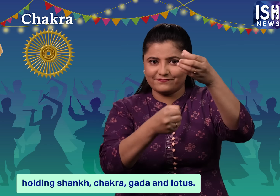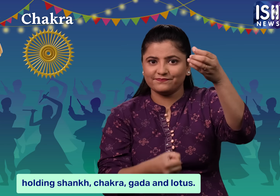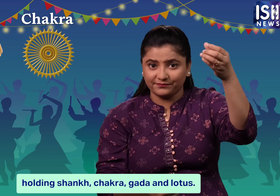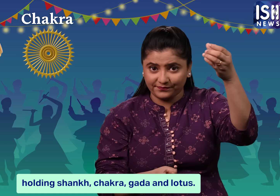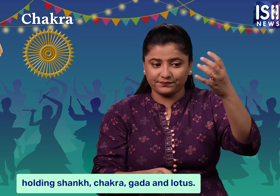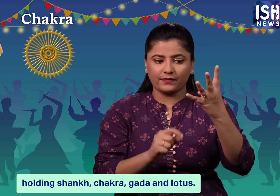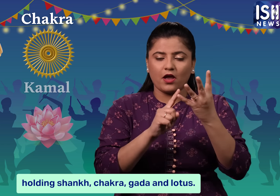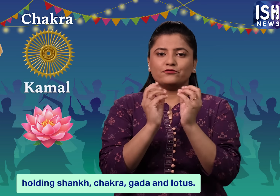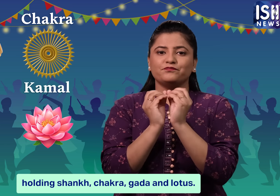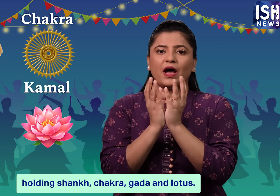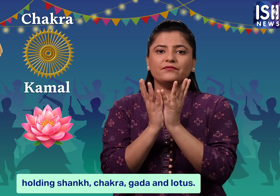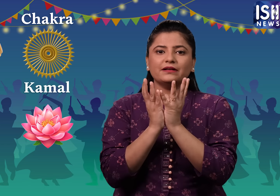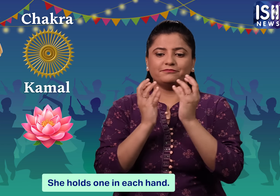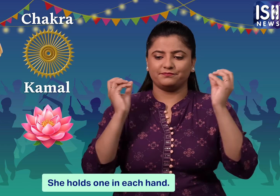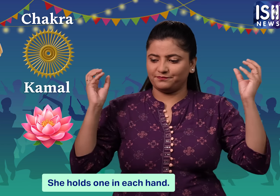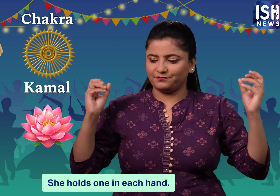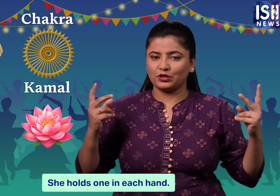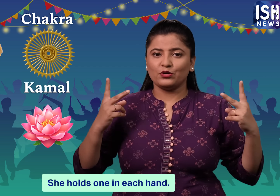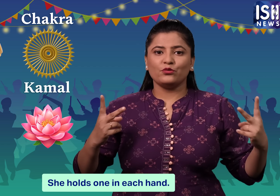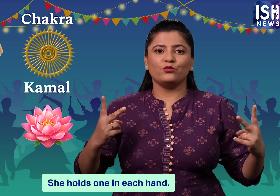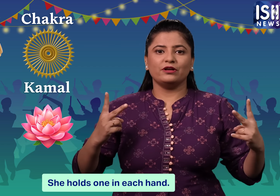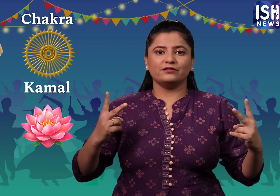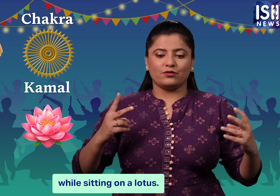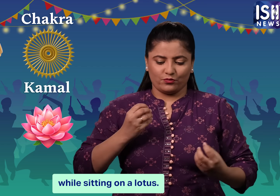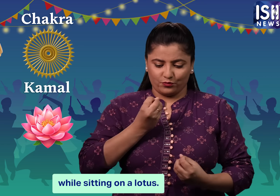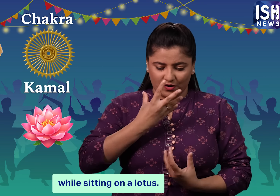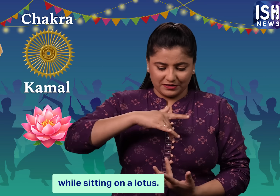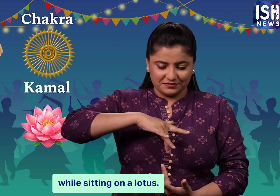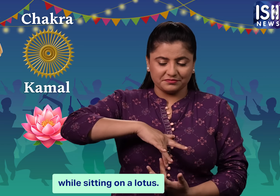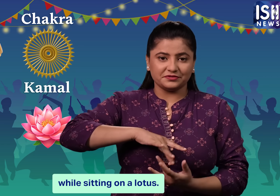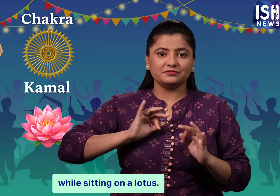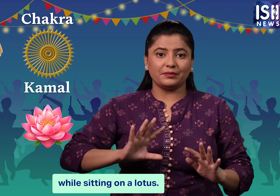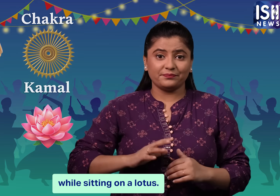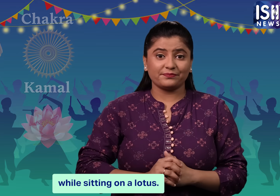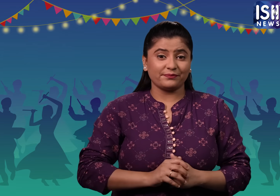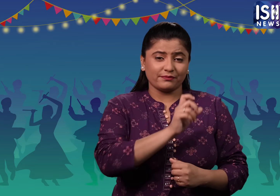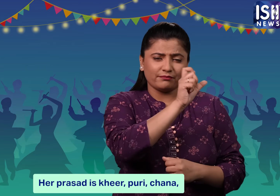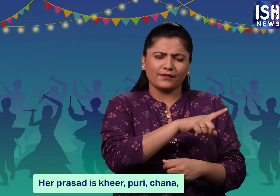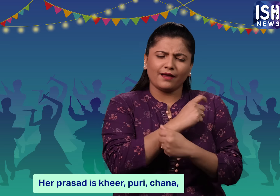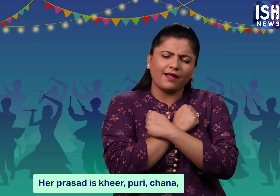कमल धारण किए हुए हैं। प्रत्येक हाथ में एक वस्तु और कमल पर बैठी है।